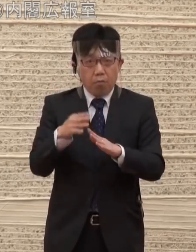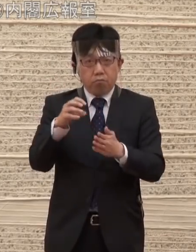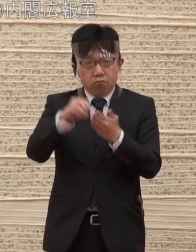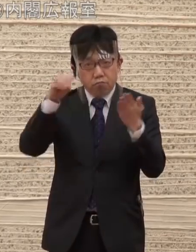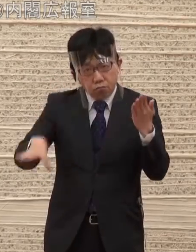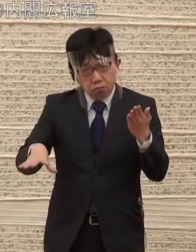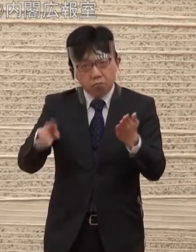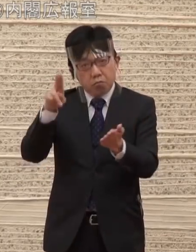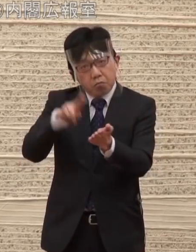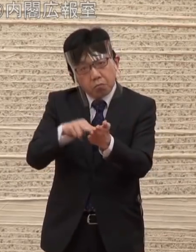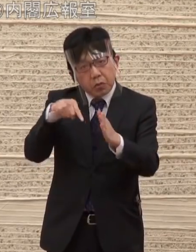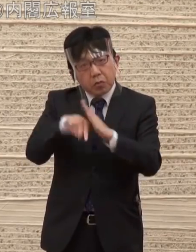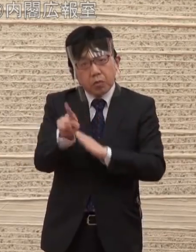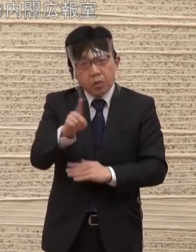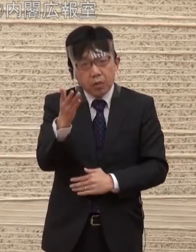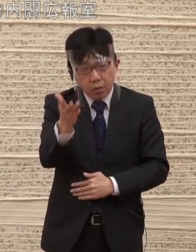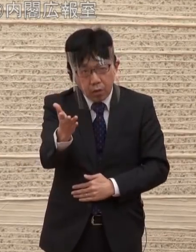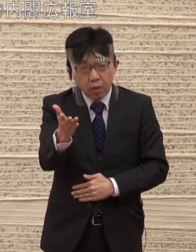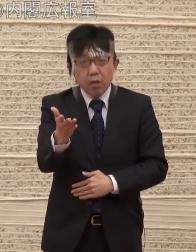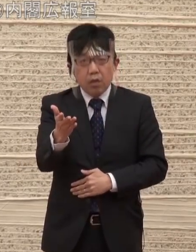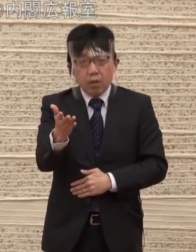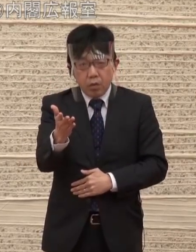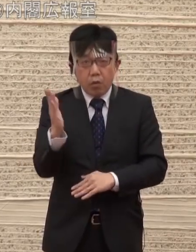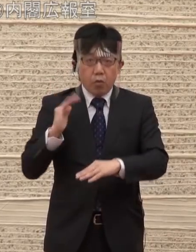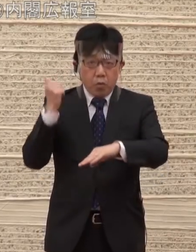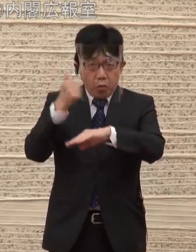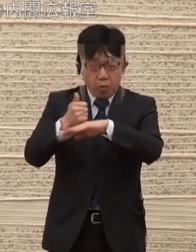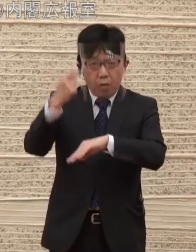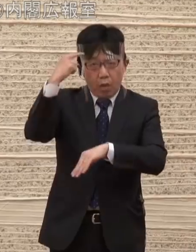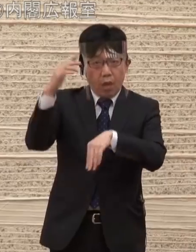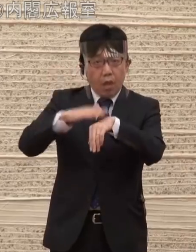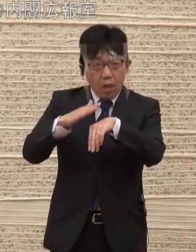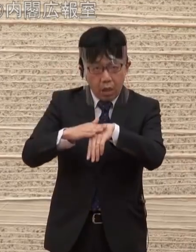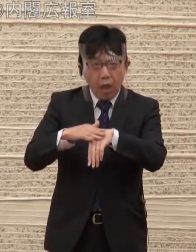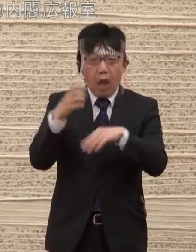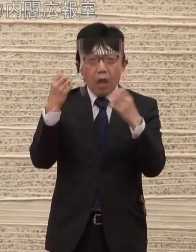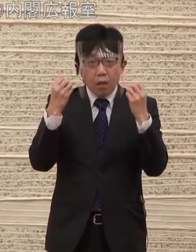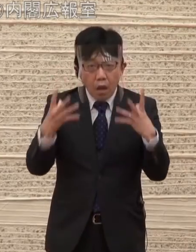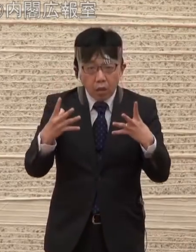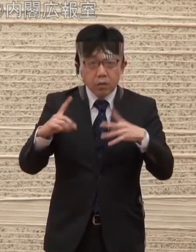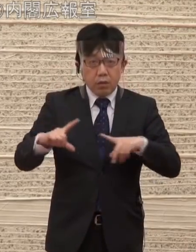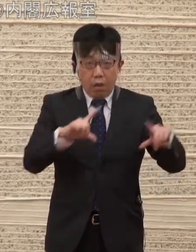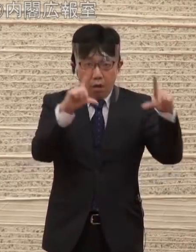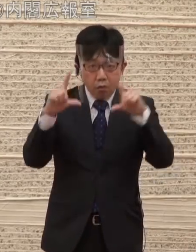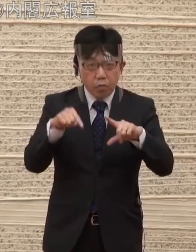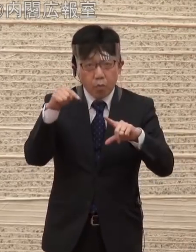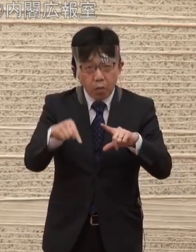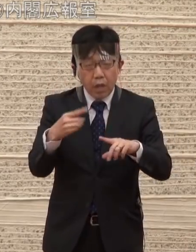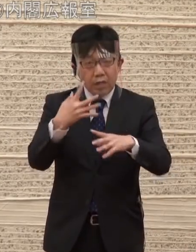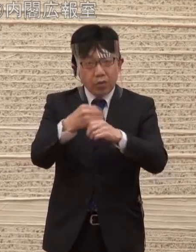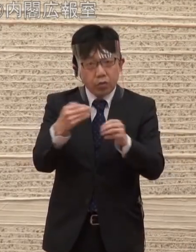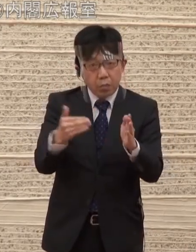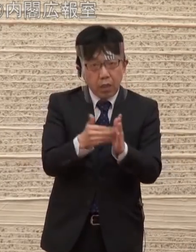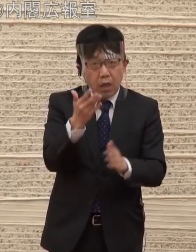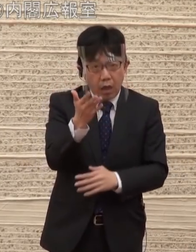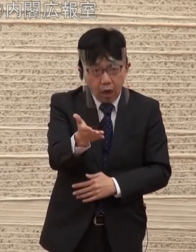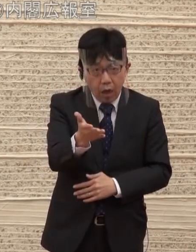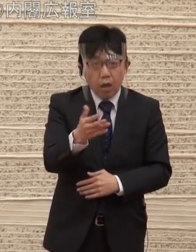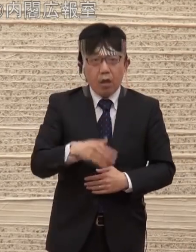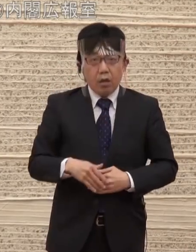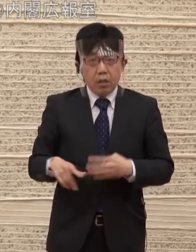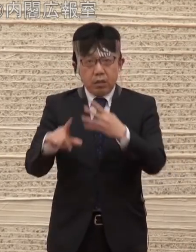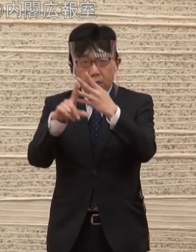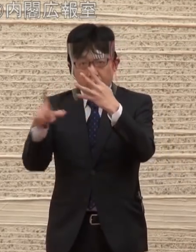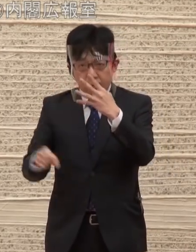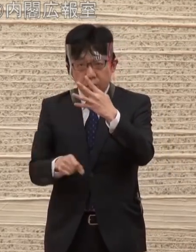総理のおっしゃる新しい日常はどのような状況になるまで続ける必要があるのかお伺いします4月に7都府県で発令後